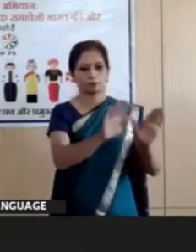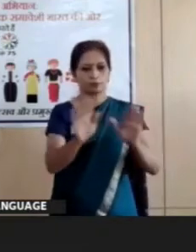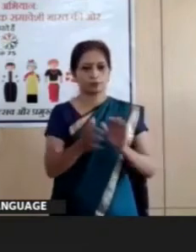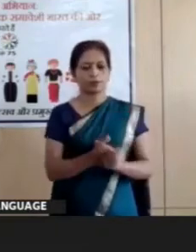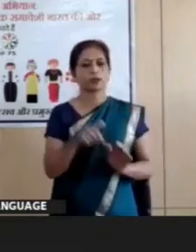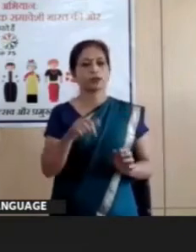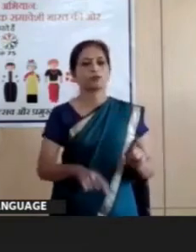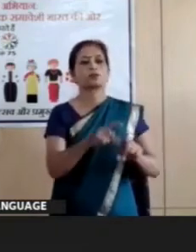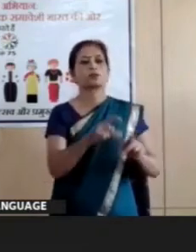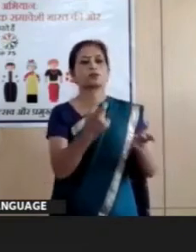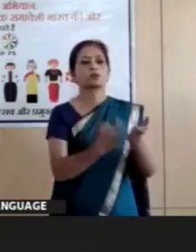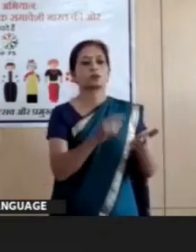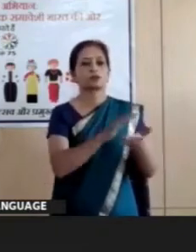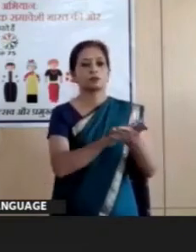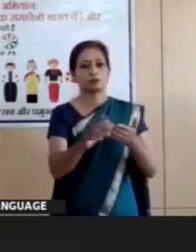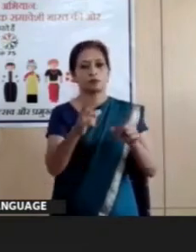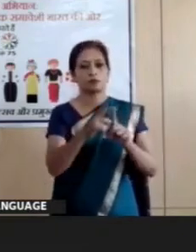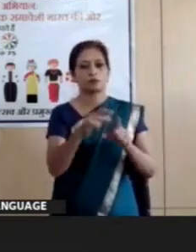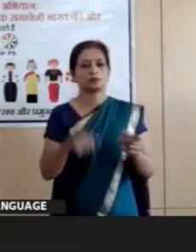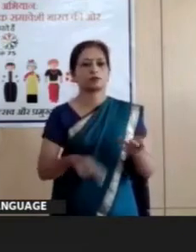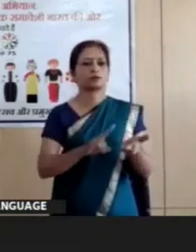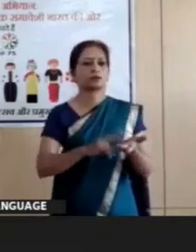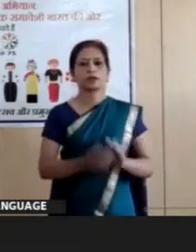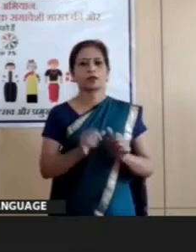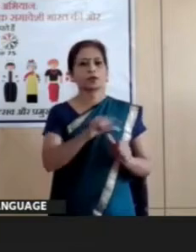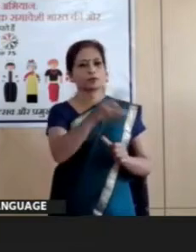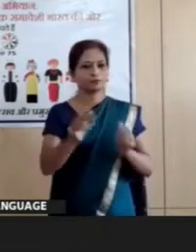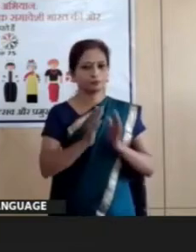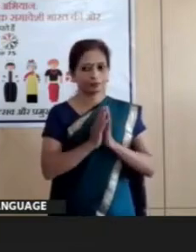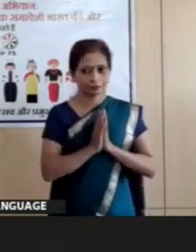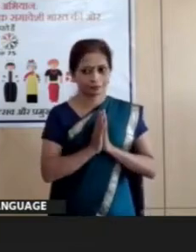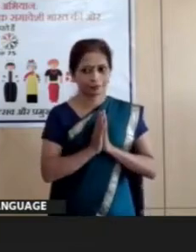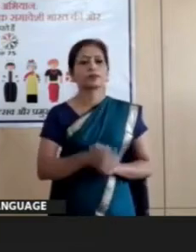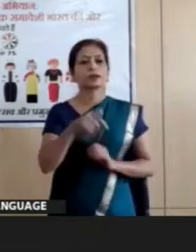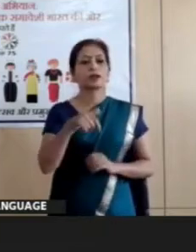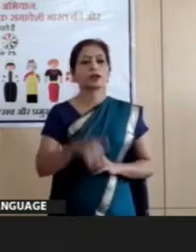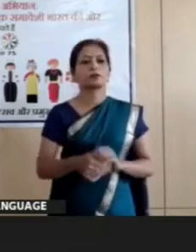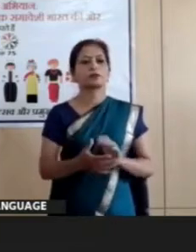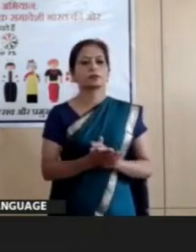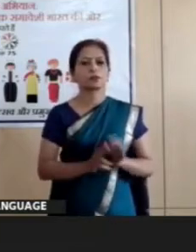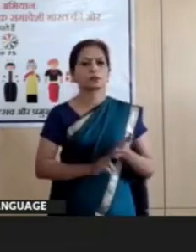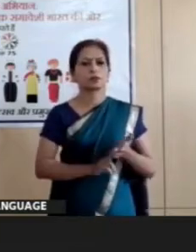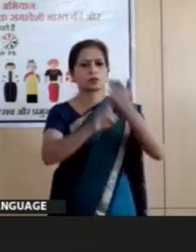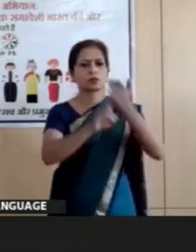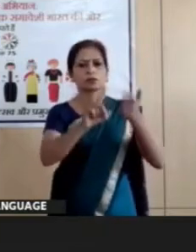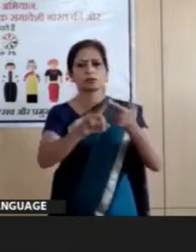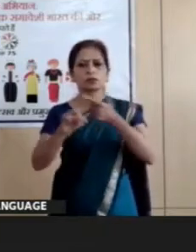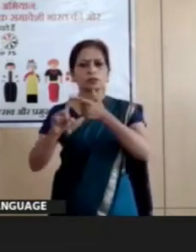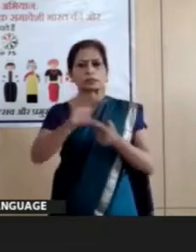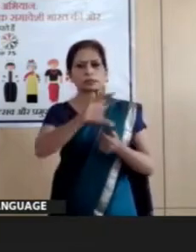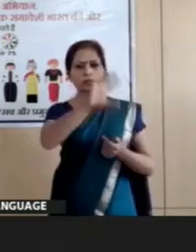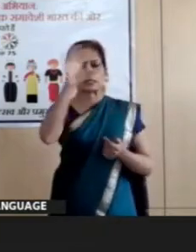करें। डॉक्टर हिमांशु दास जी, NIEPVD। नमस्कार। 5वीं उत्तर